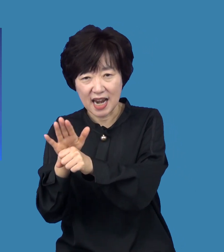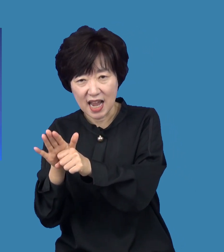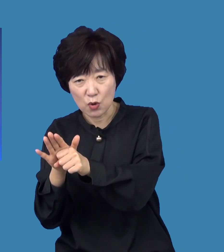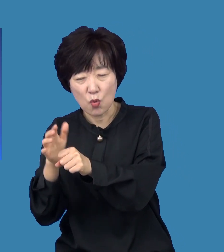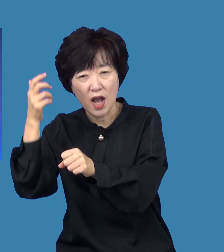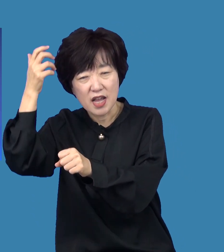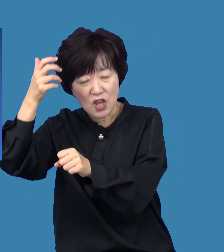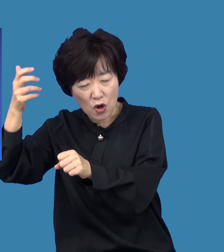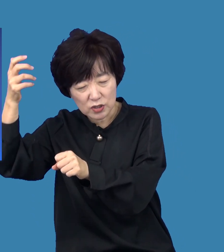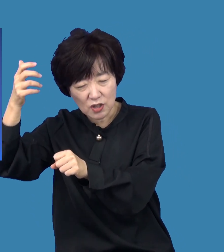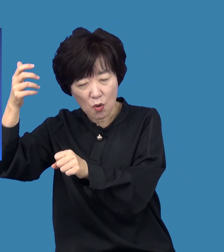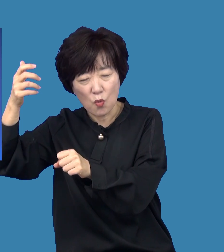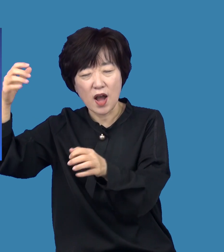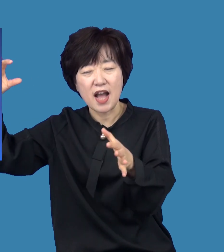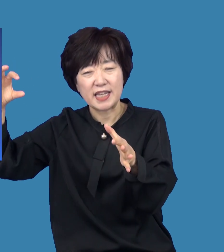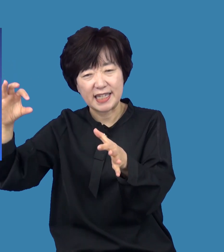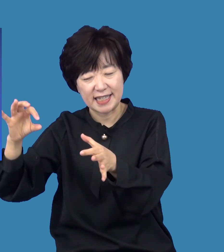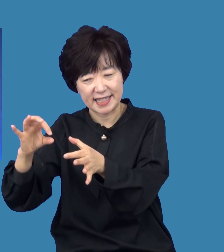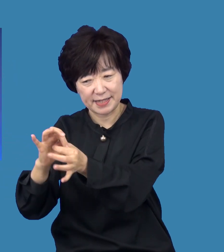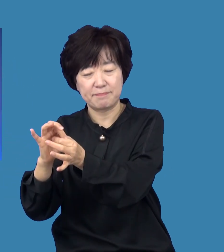영성과 깊게 연결되어 있다는 거예요.